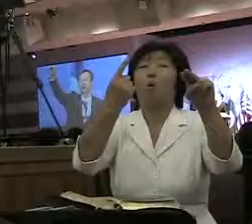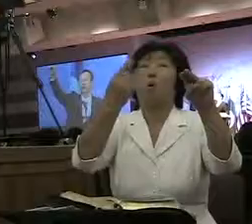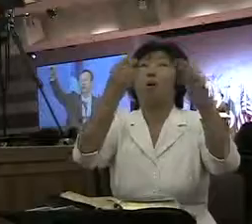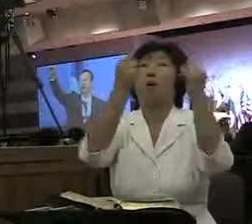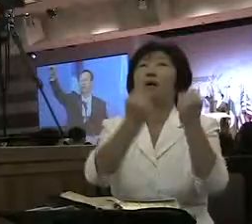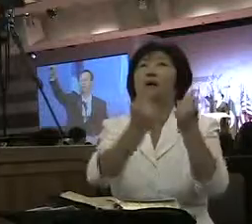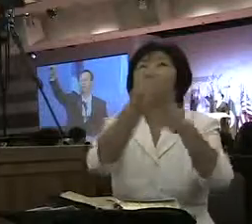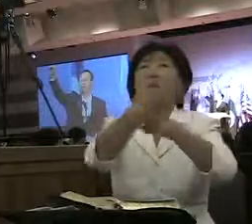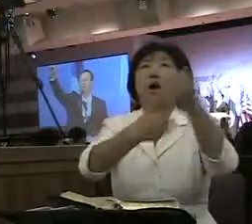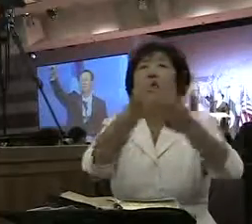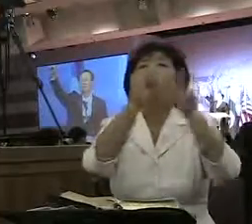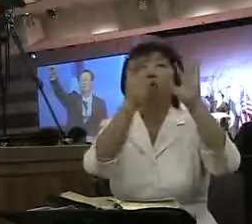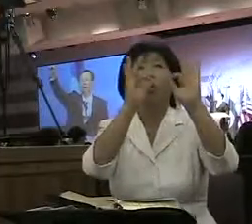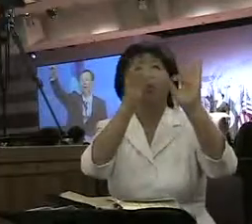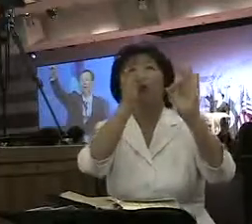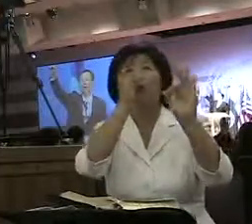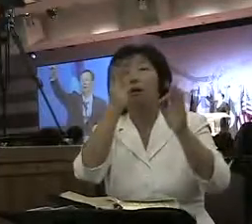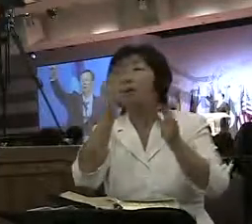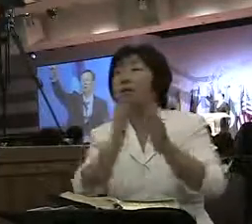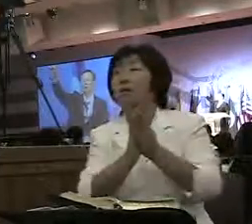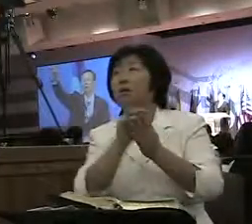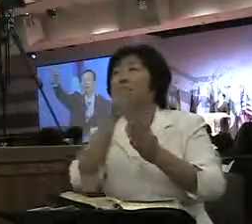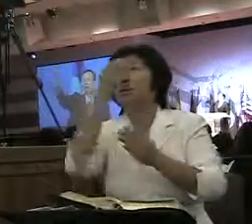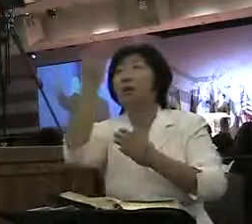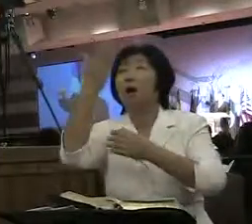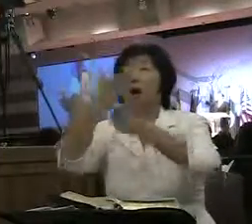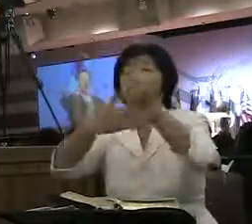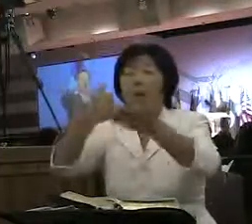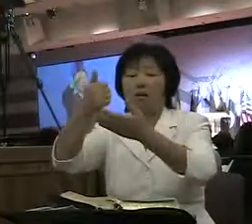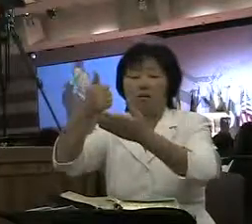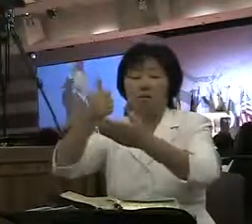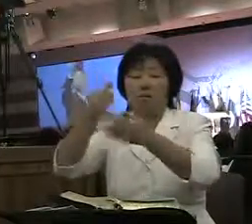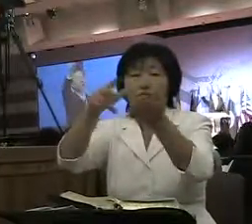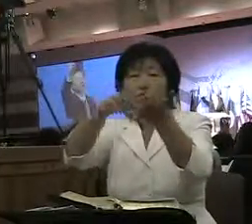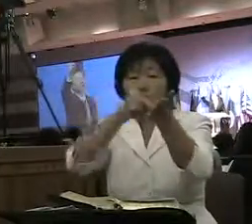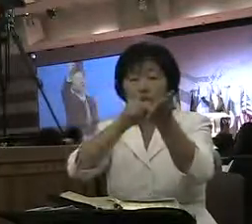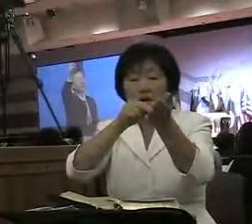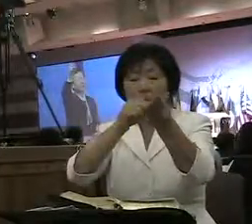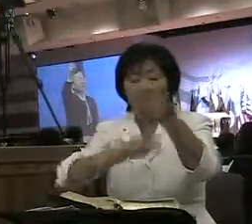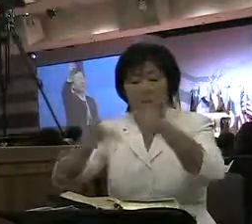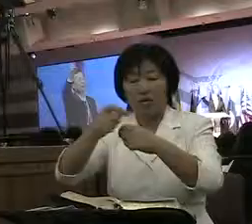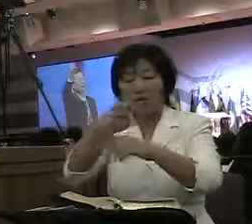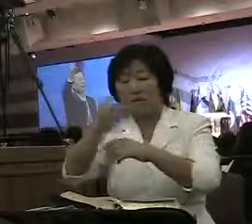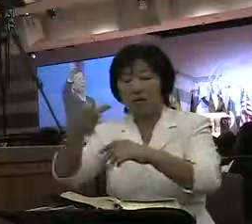있어야 합니다. 그 하나님은 우리의 문제보다 크신 하나님이 되십니다.